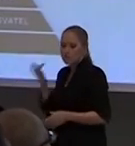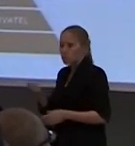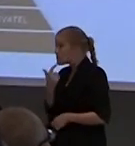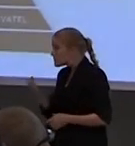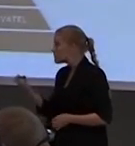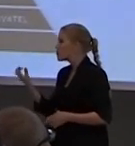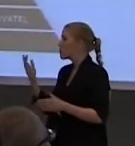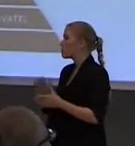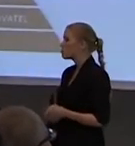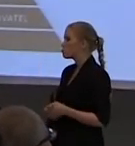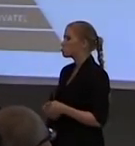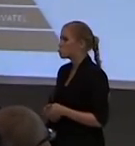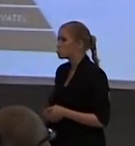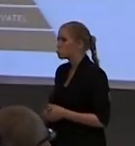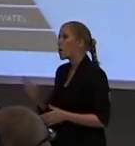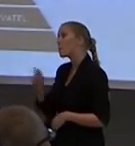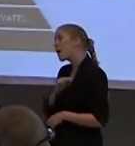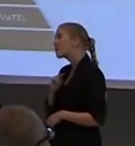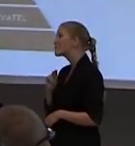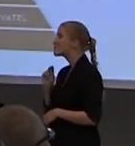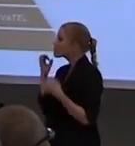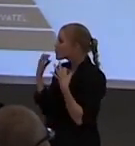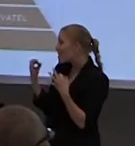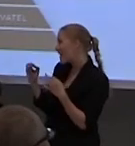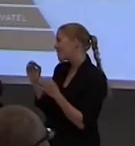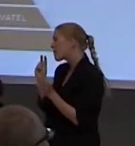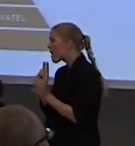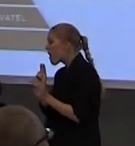jako pár takových malých přání. To první je,